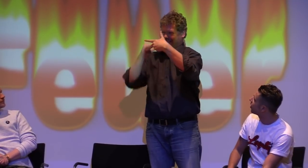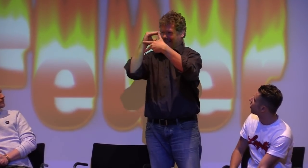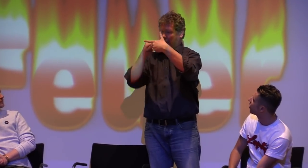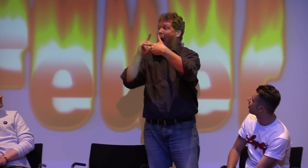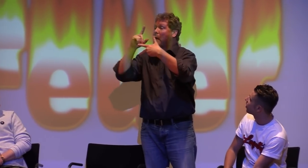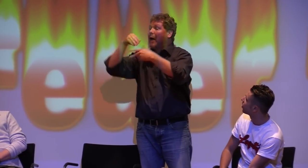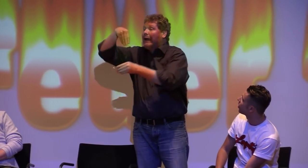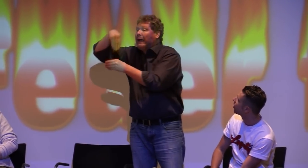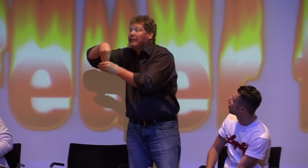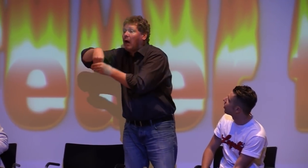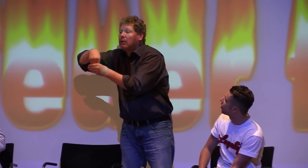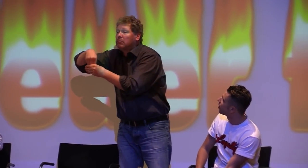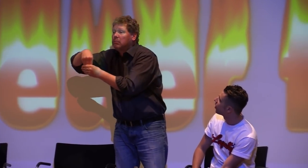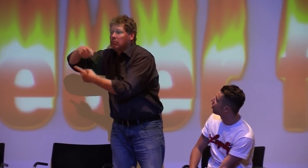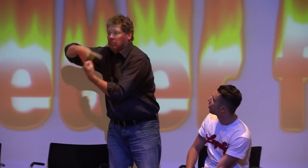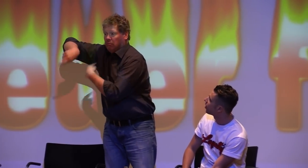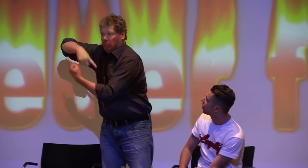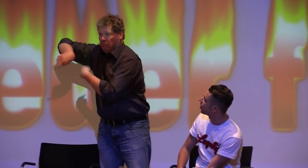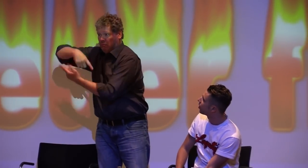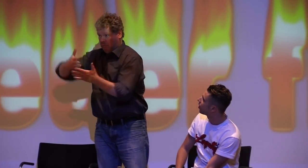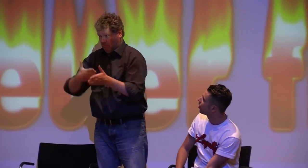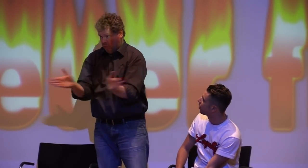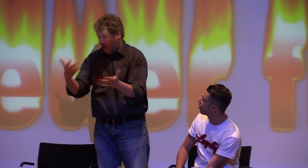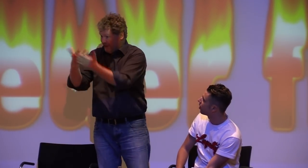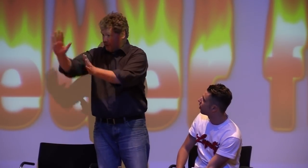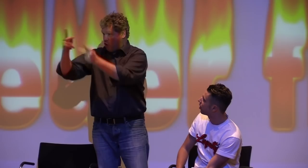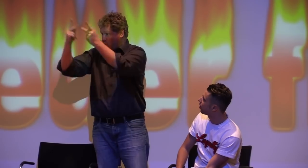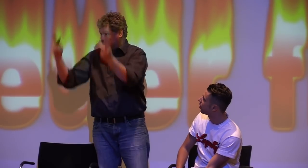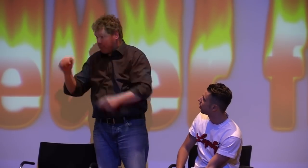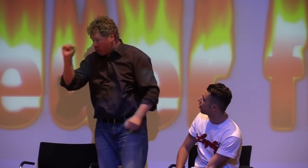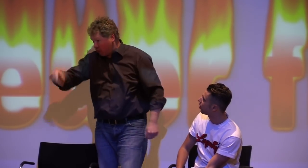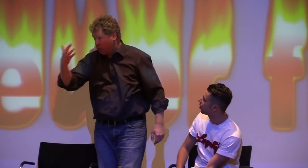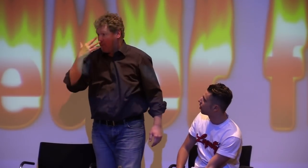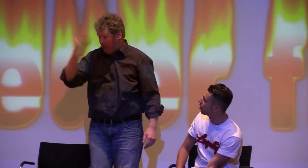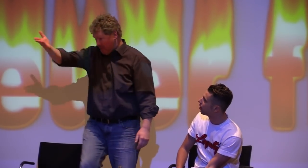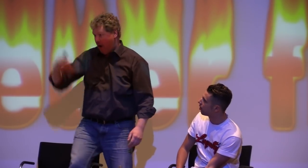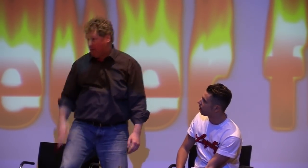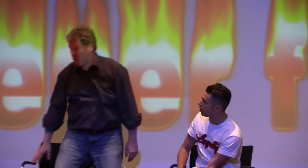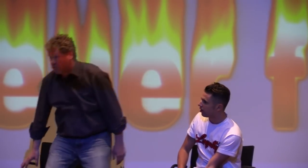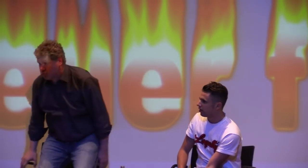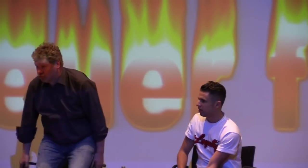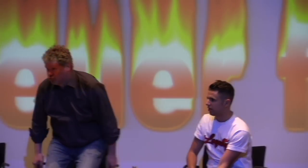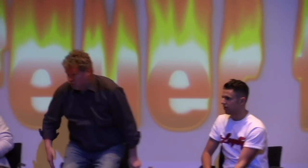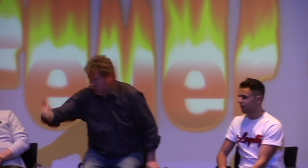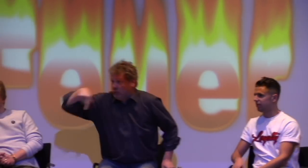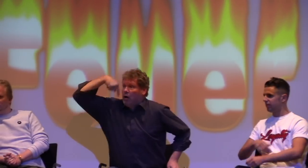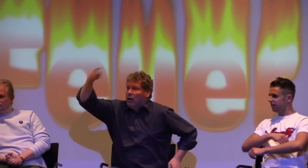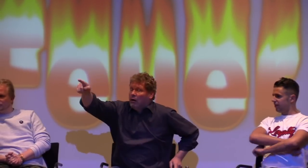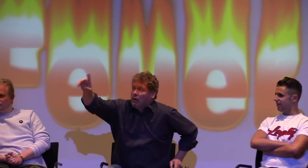Ich glaube, das Problem ist, wenn man zum Beispiel mit dem Amtsgericht zu tun hat, dann muss man eben zu dritt irgendwie auftreten, offiziell. Ne?